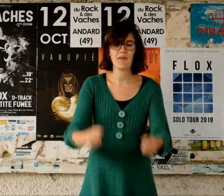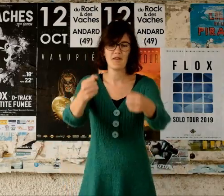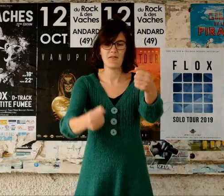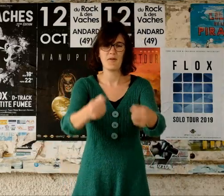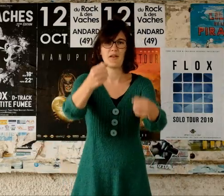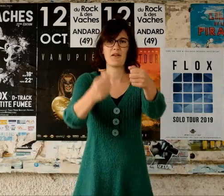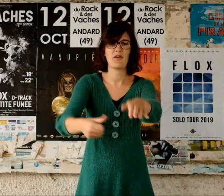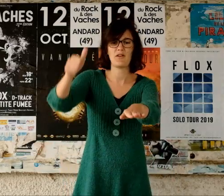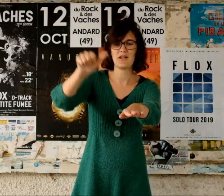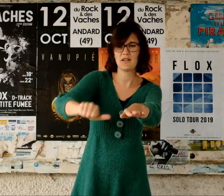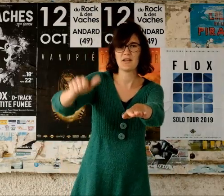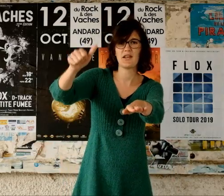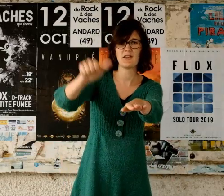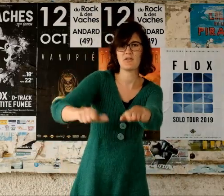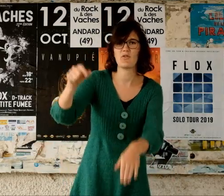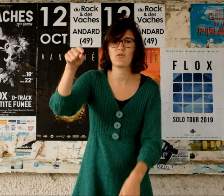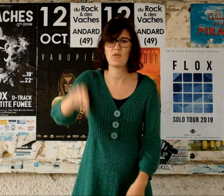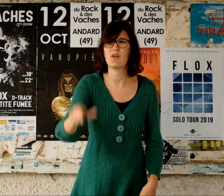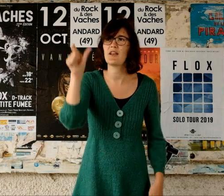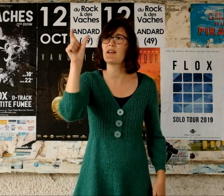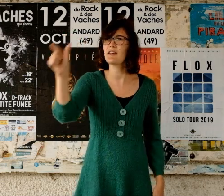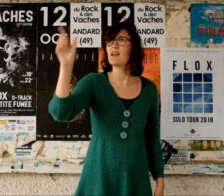Faut du gasoil dans la bagnole